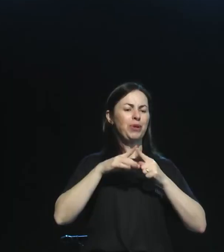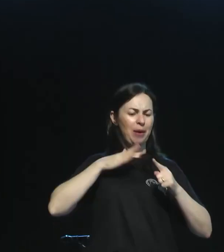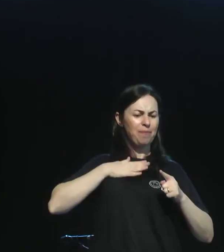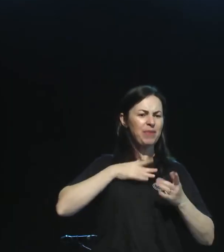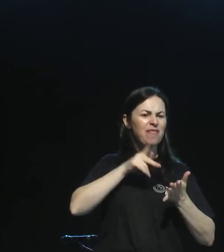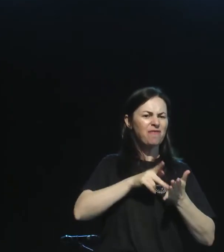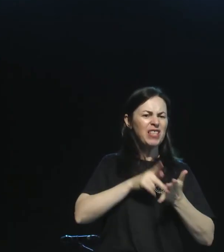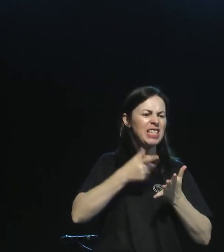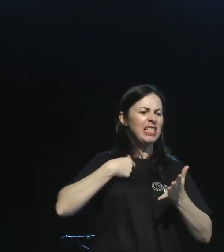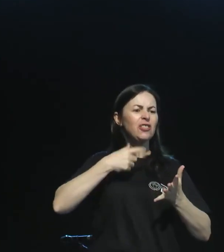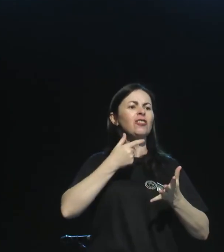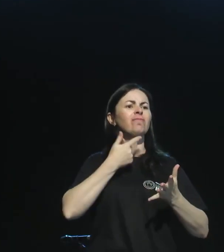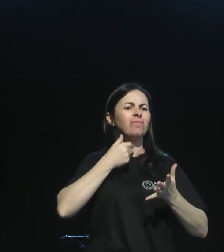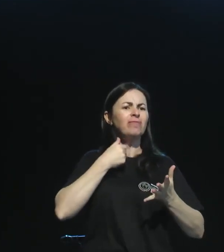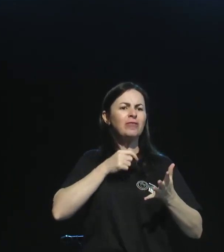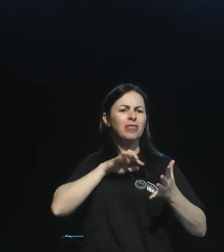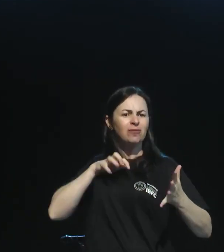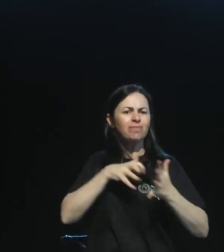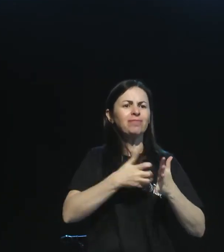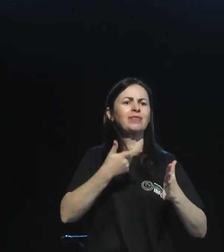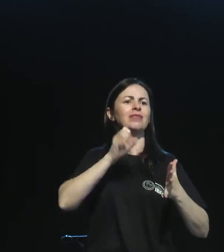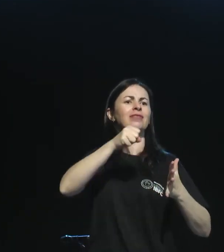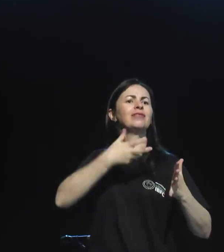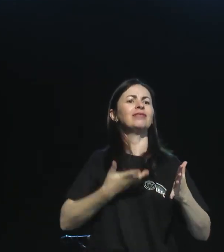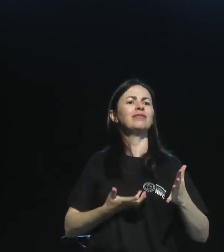o carro em cima.